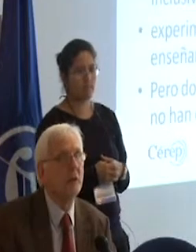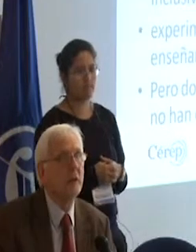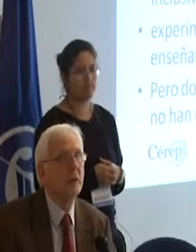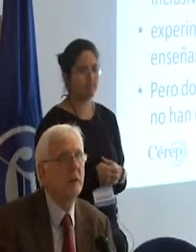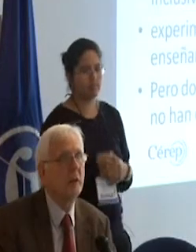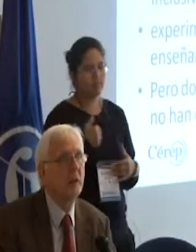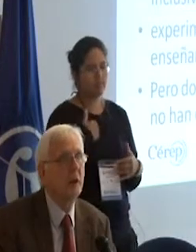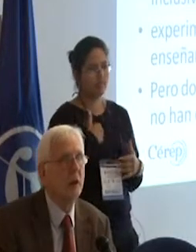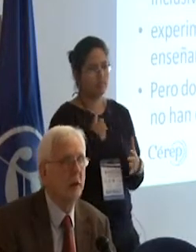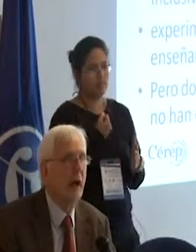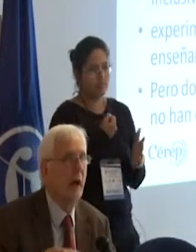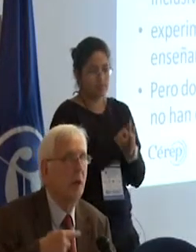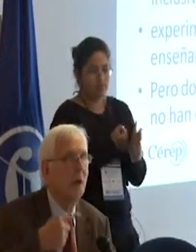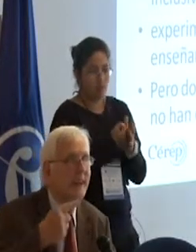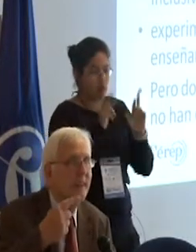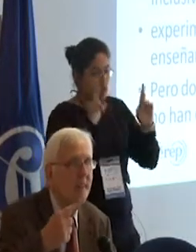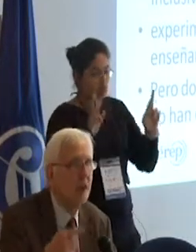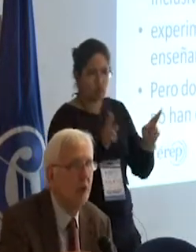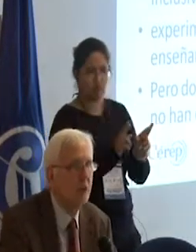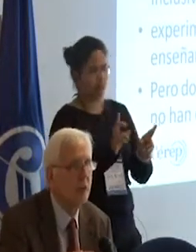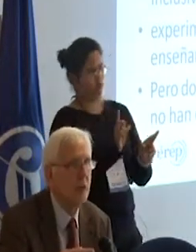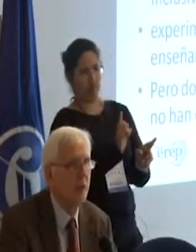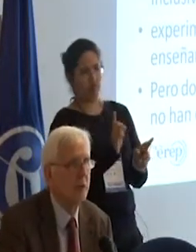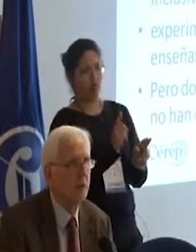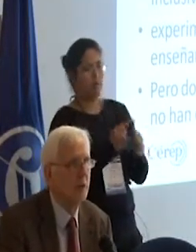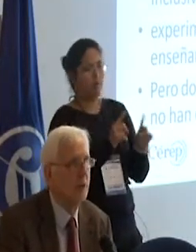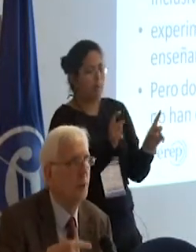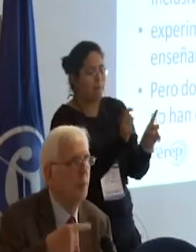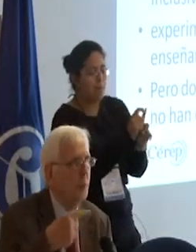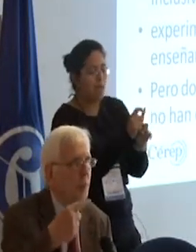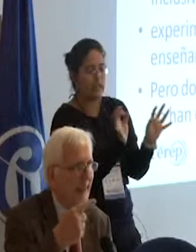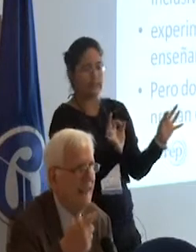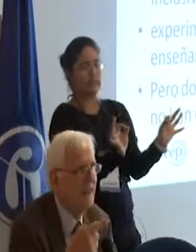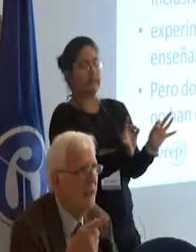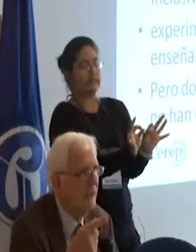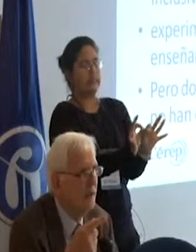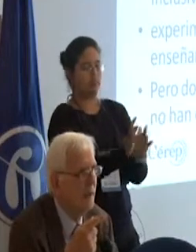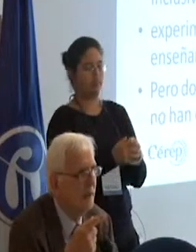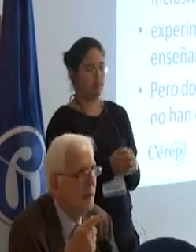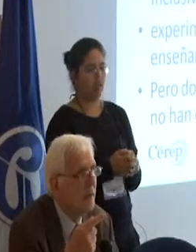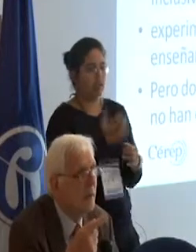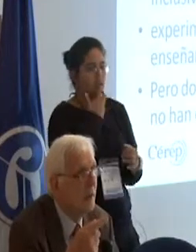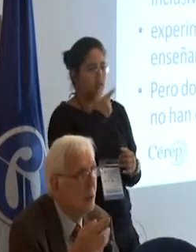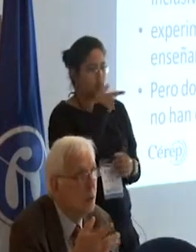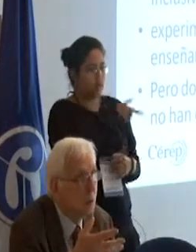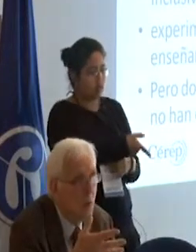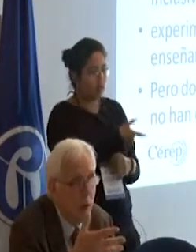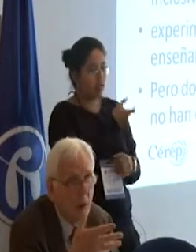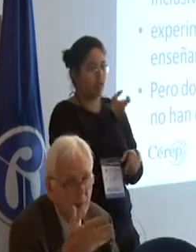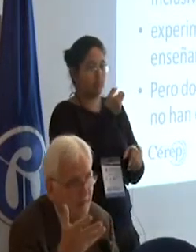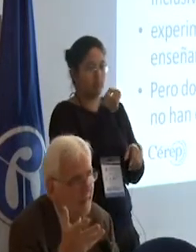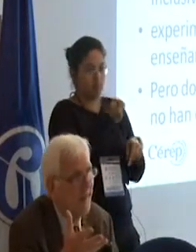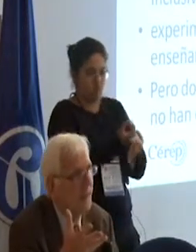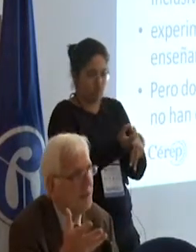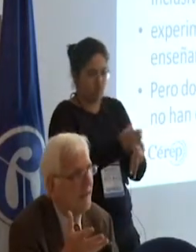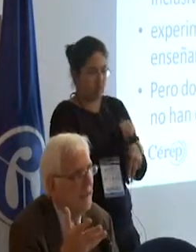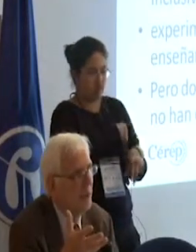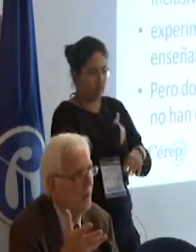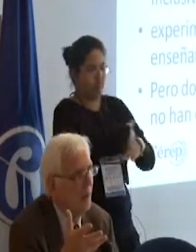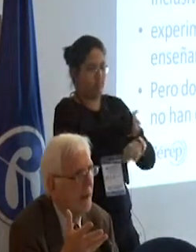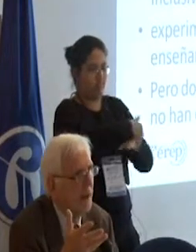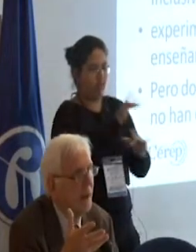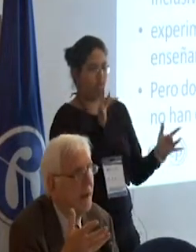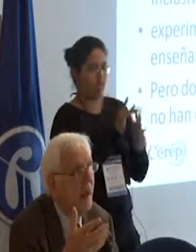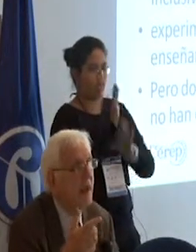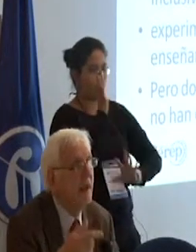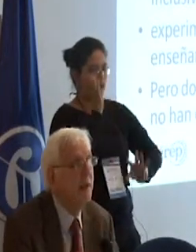trato de no resumir nada. Si esta docente tiene una exigencia de enseñanza de calidad, sea cual